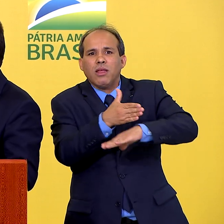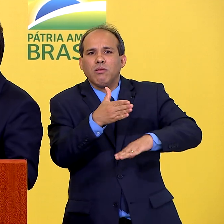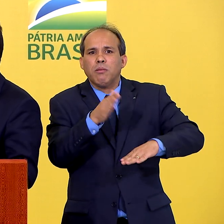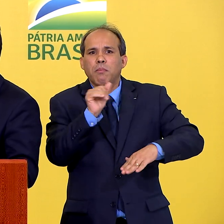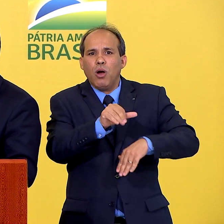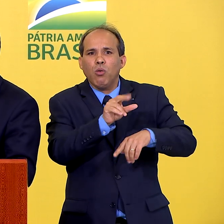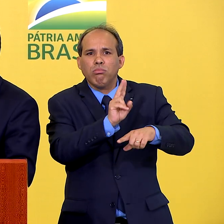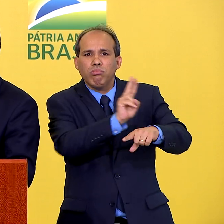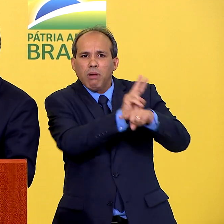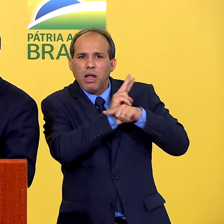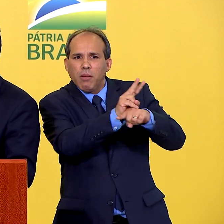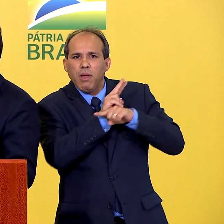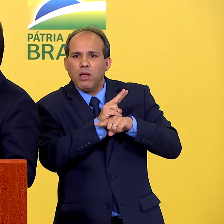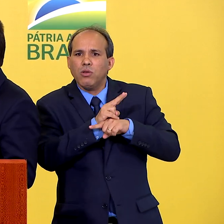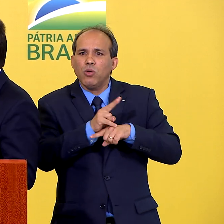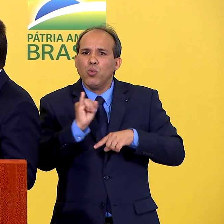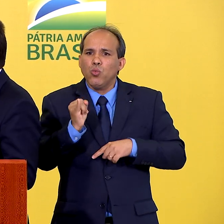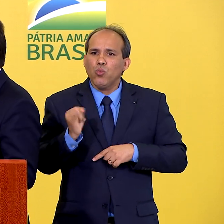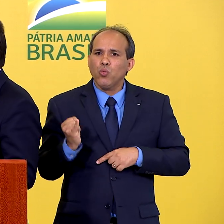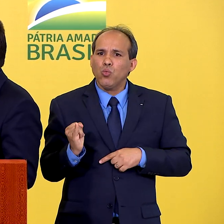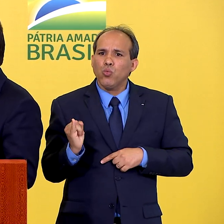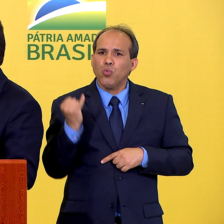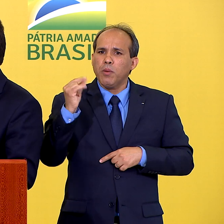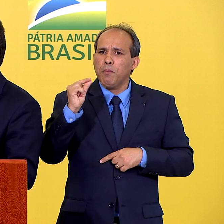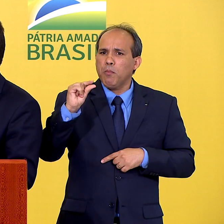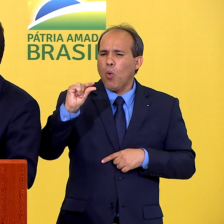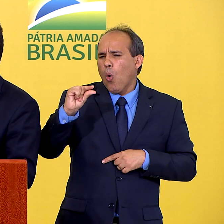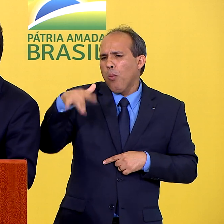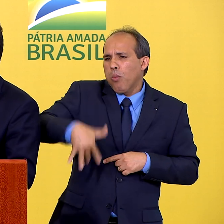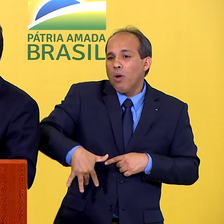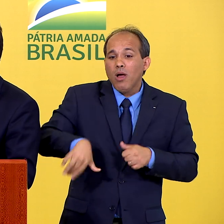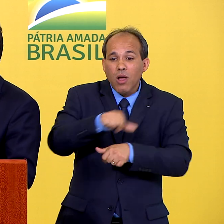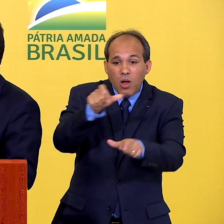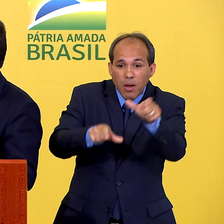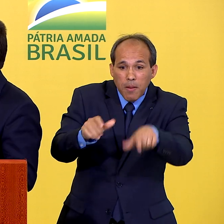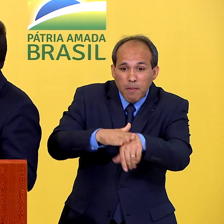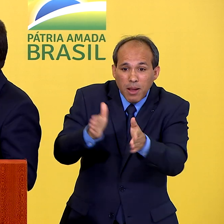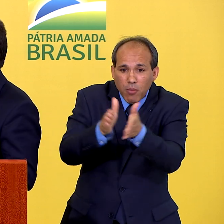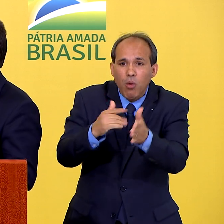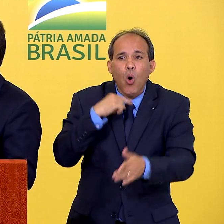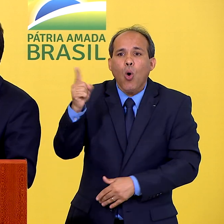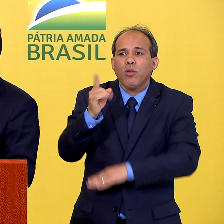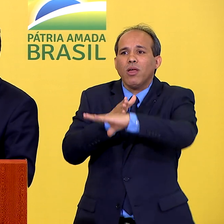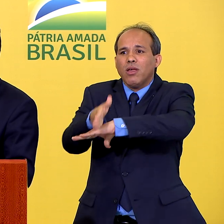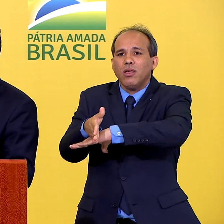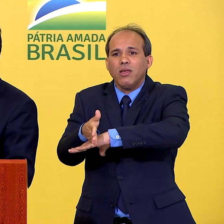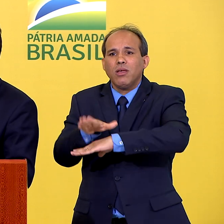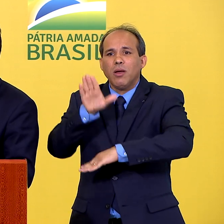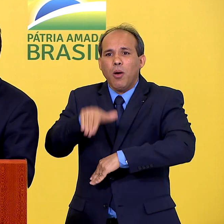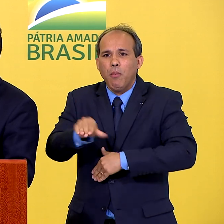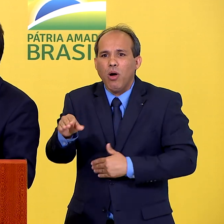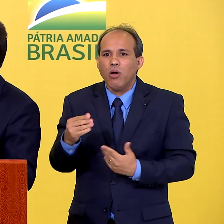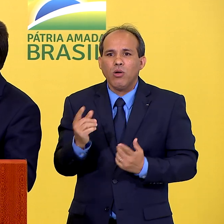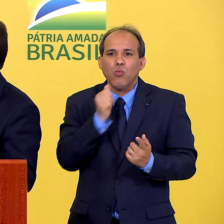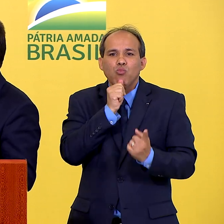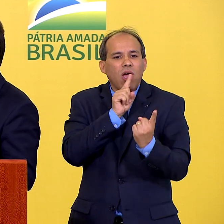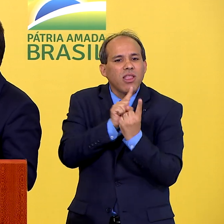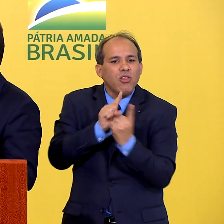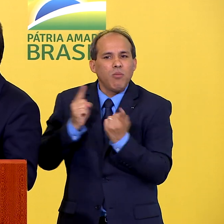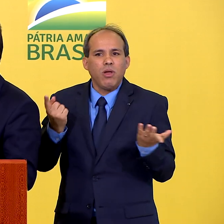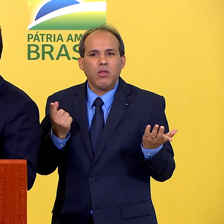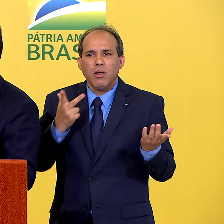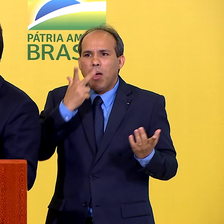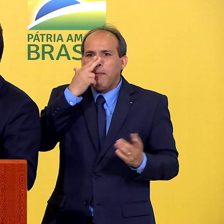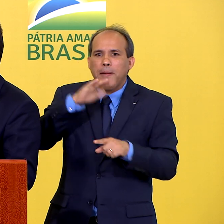de 1,5%, 2%, e o mais pobre sequer consegue ser recebido, ou quando consegue algum financiamento, é acima